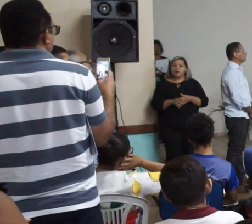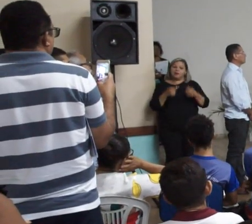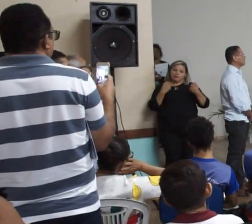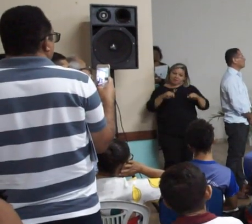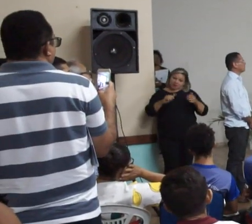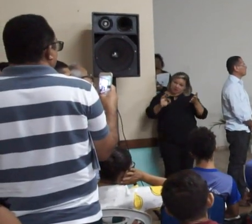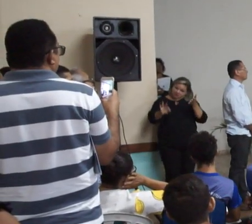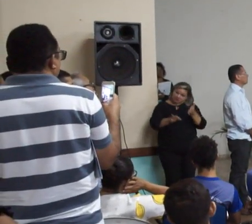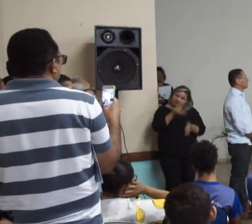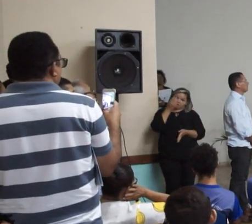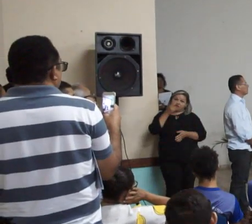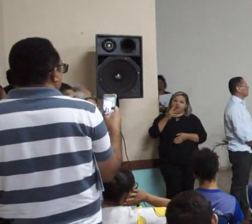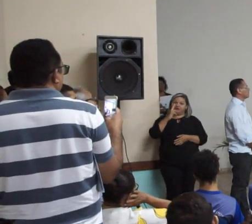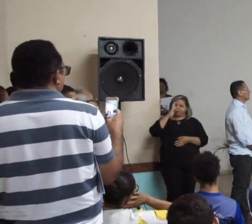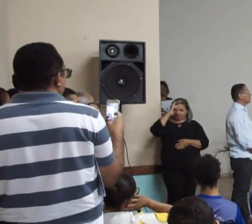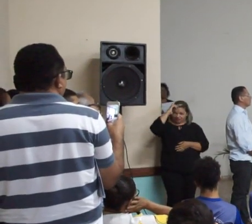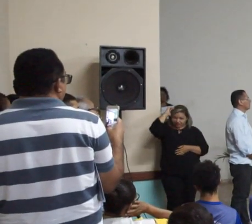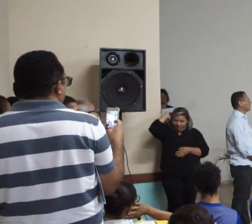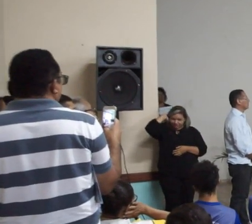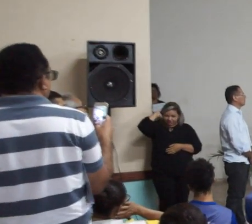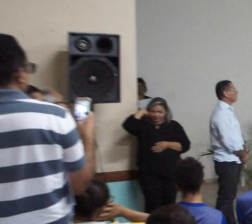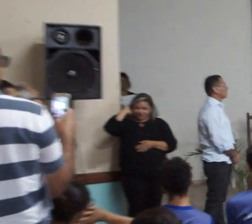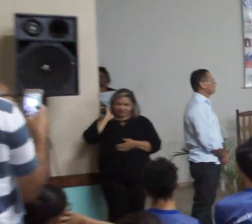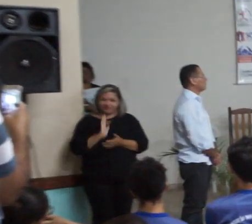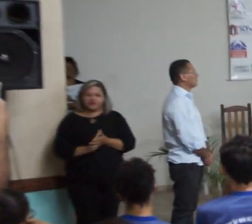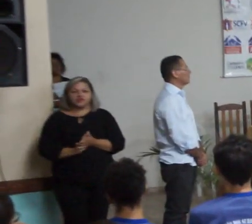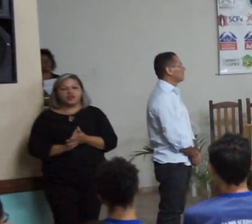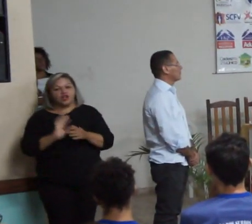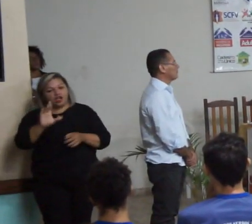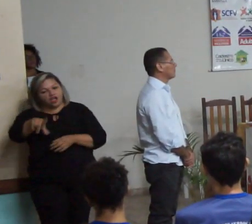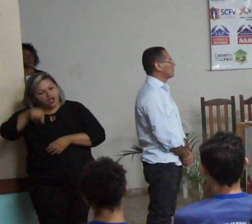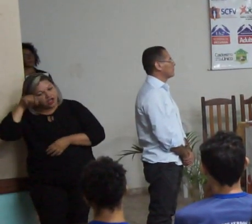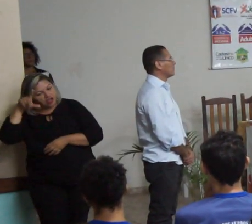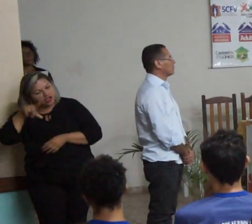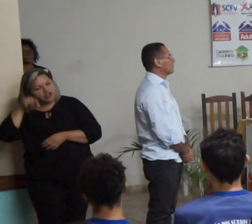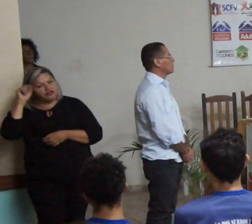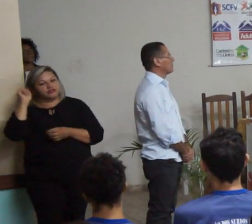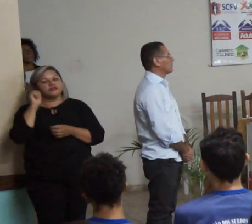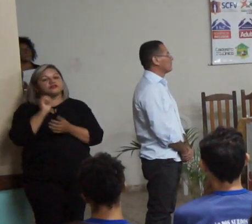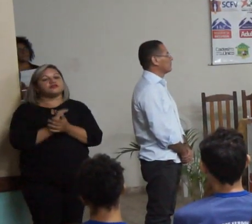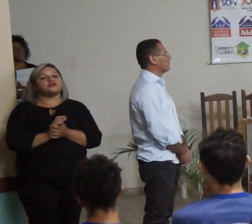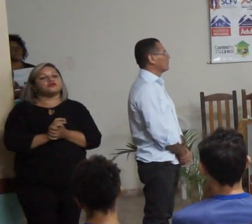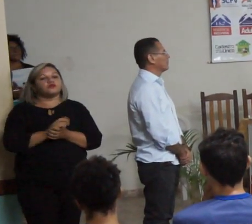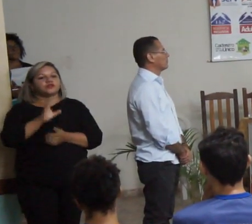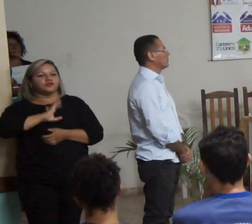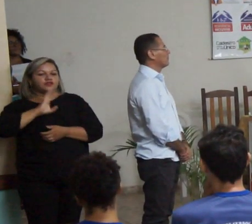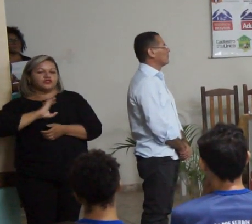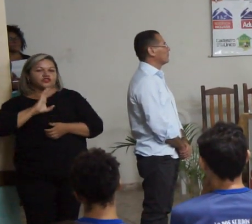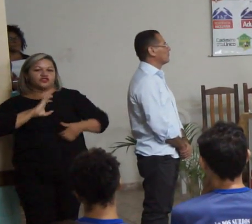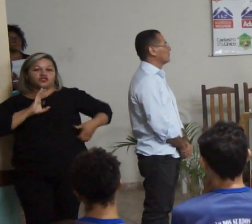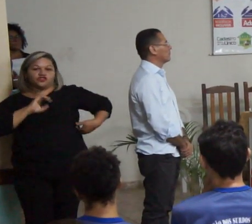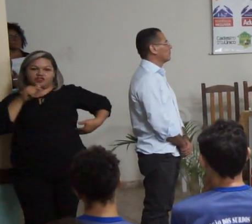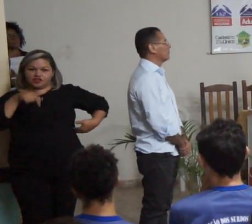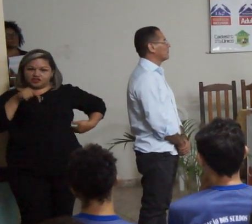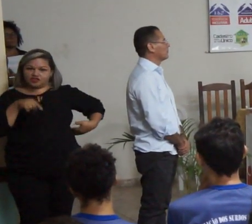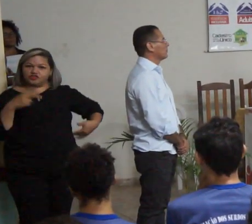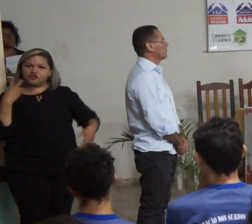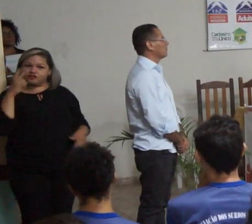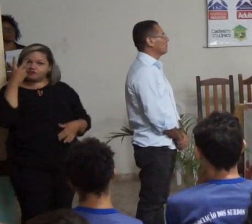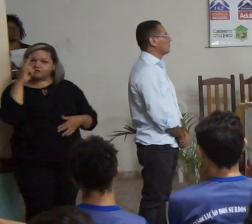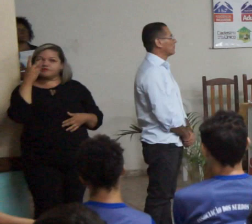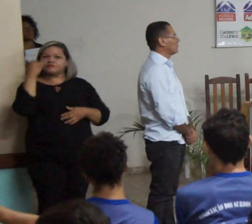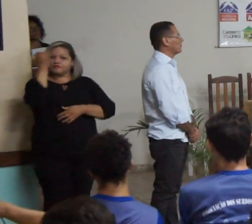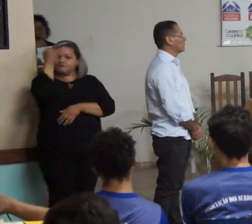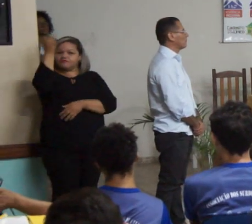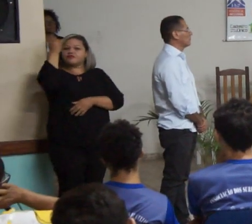ser aprovado no vestibular. E que seja a escolha da faculdade, tem que ser uma faculdade de Caxias, para valorizar